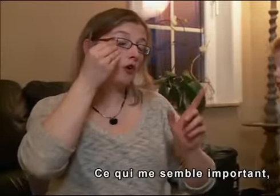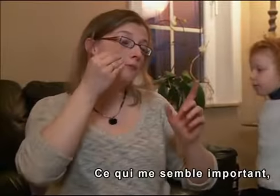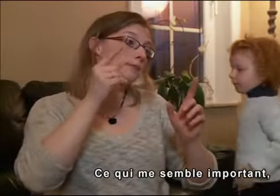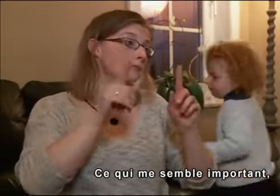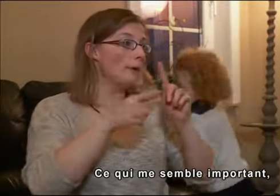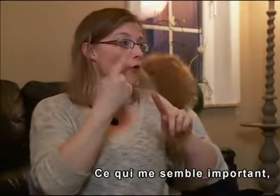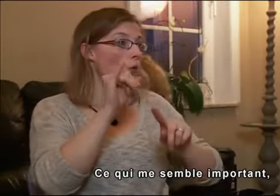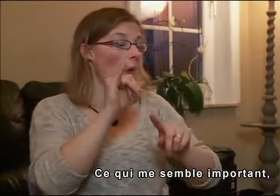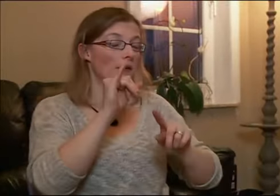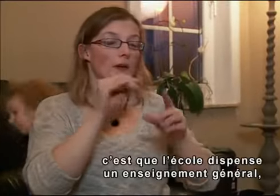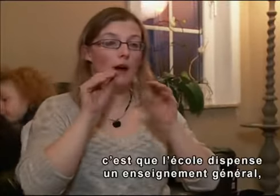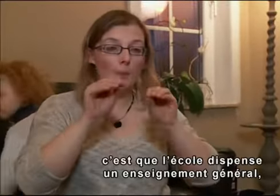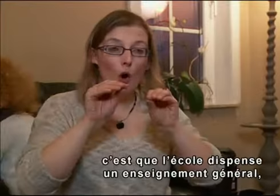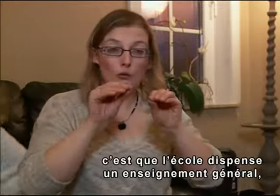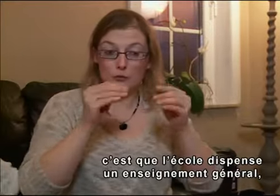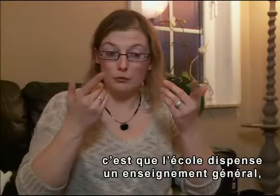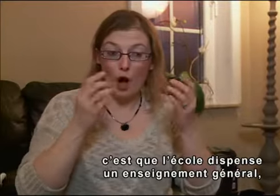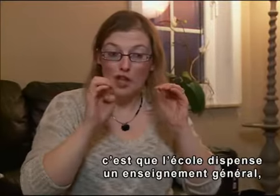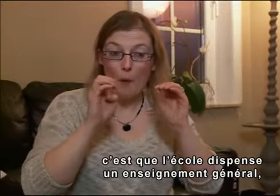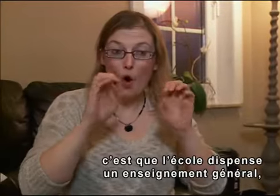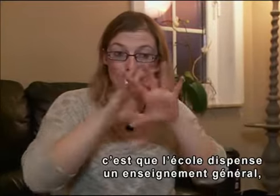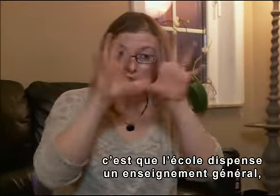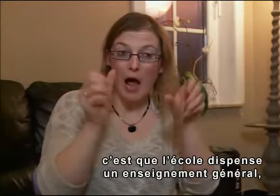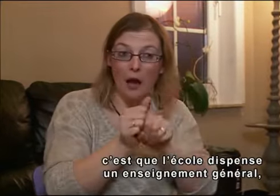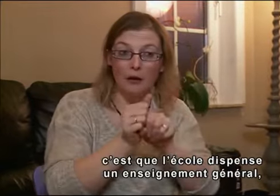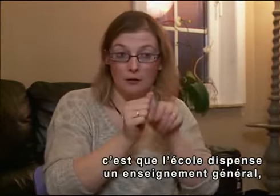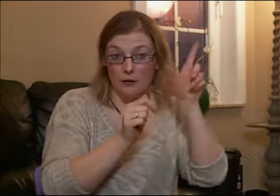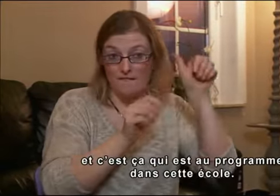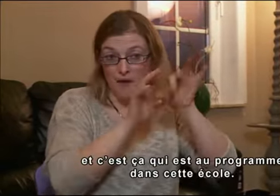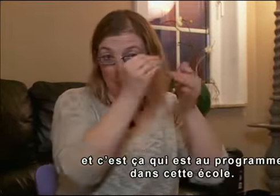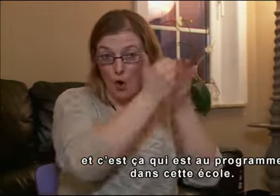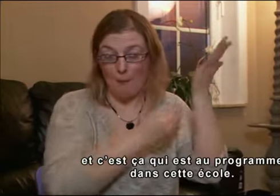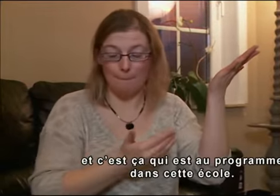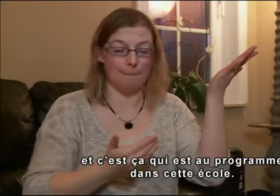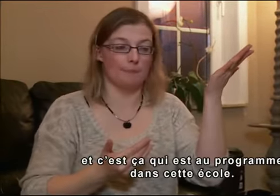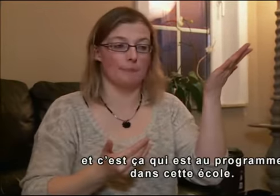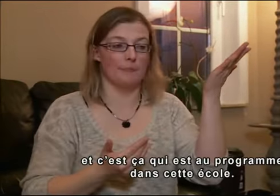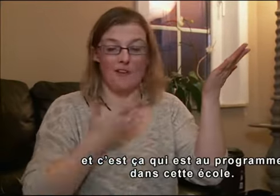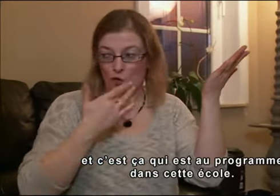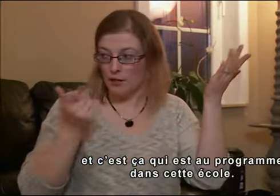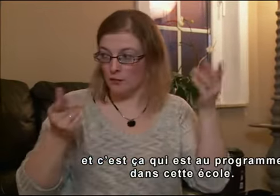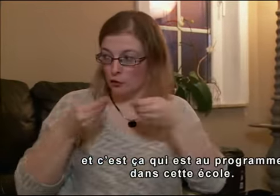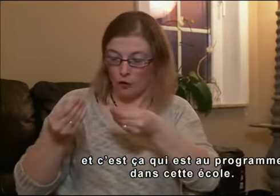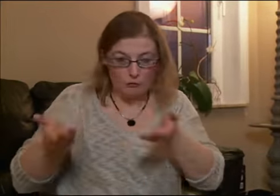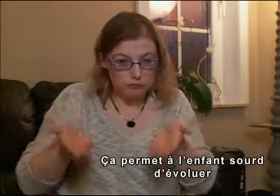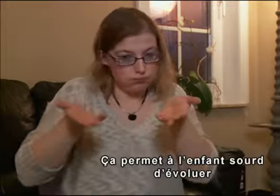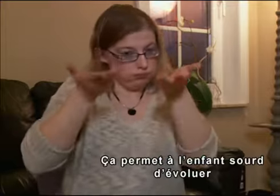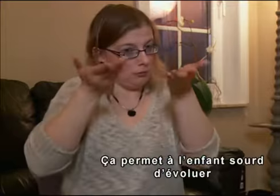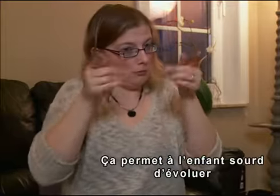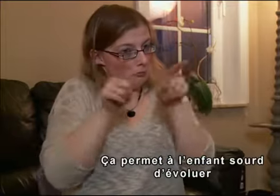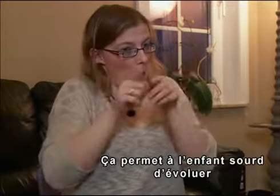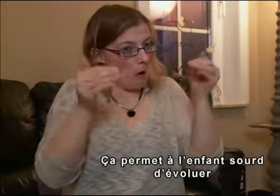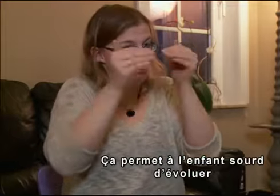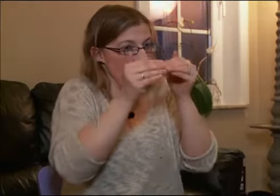Ce qui me semble important, c'est que l'école dispense un enseignement général. Et c'est ça qui est au programme dans cette école. Ça permet à